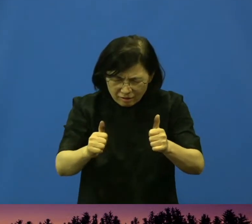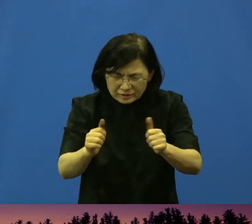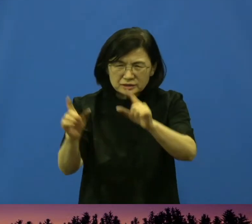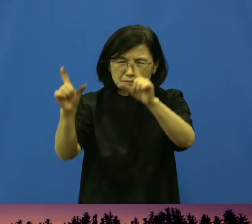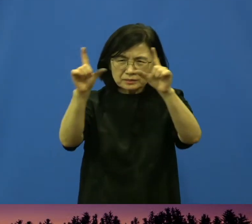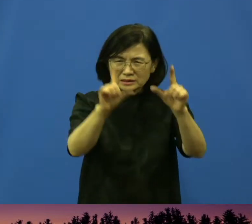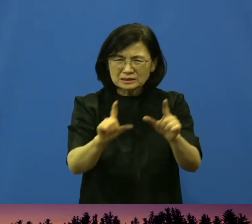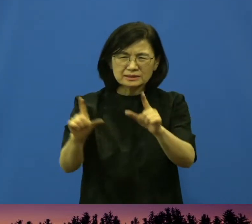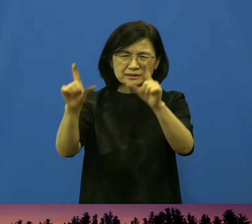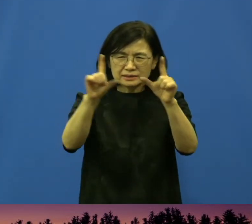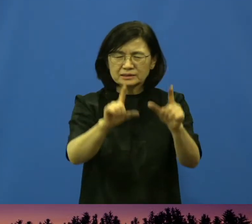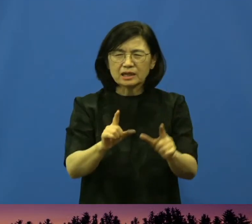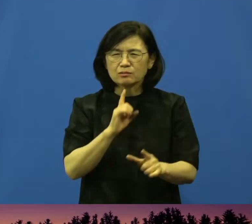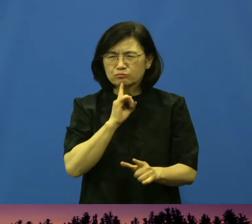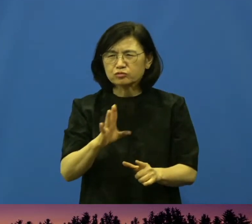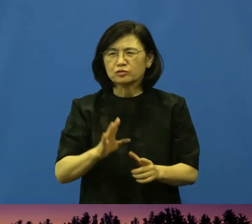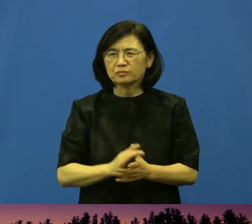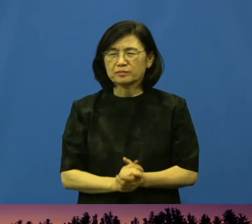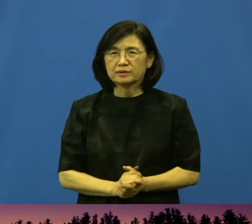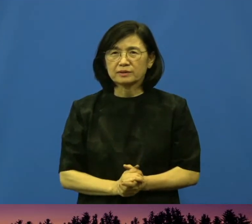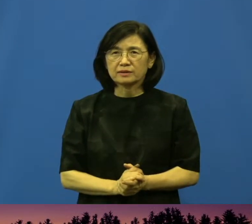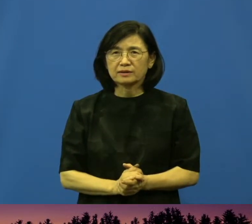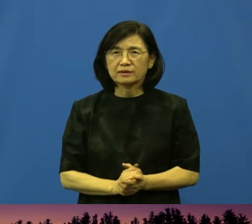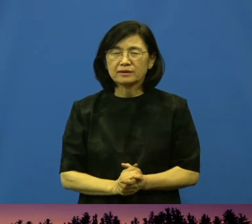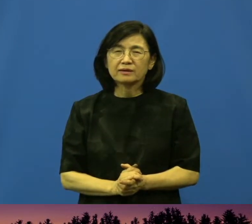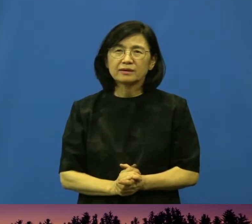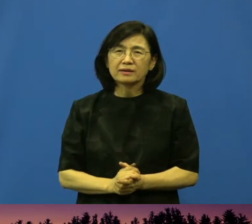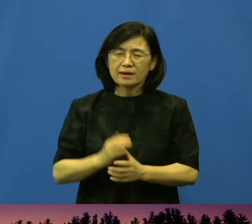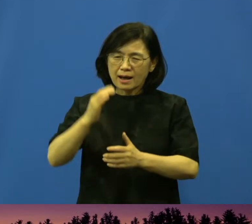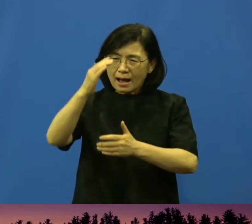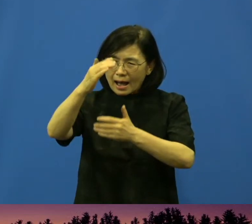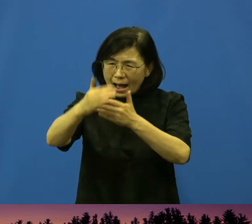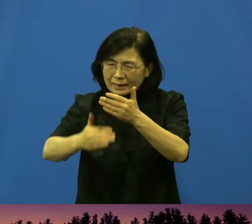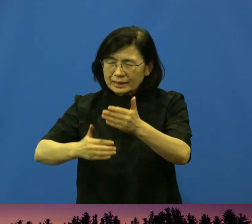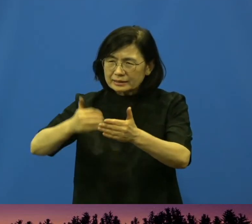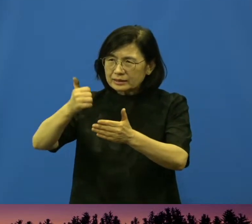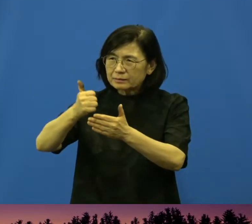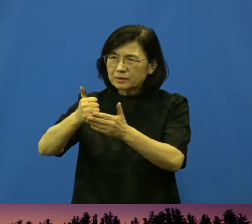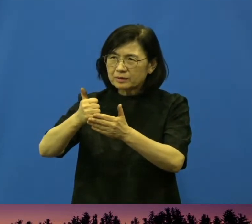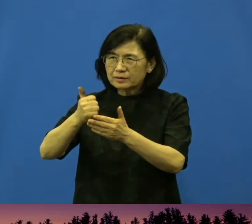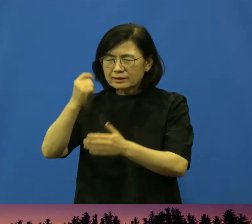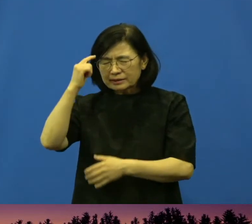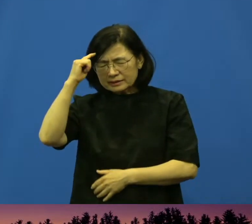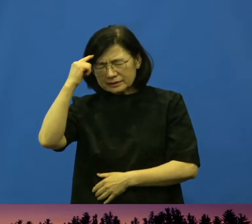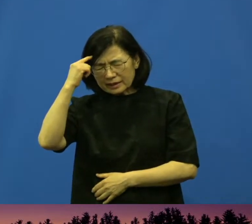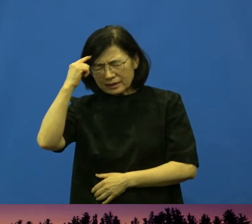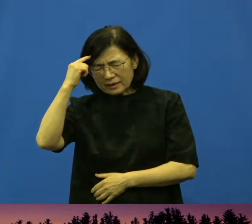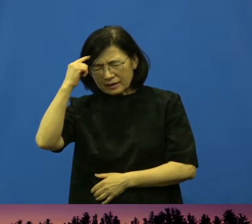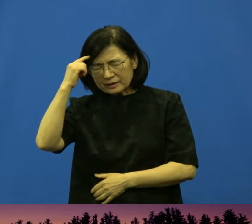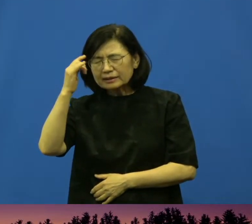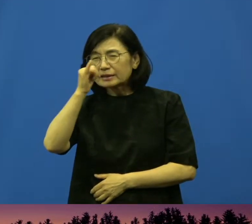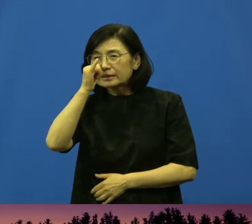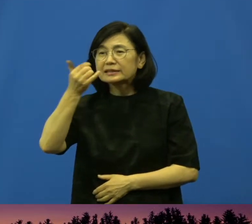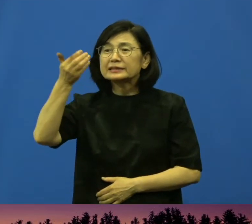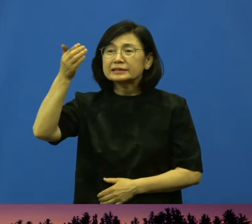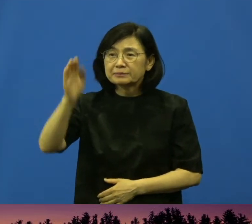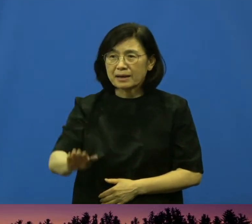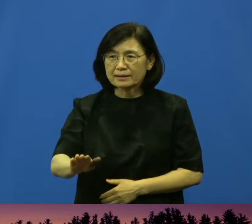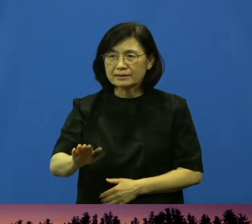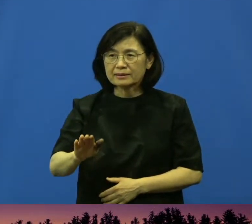하나님을 의식하지 않은 건 아니에요. 의식을 했어요. 그런데 그의 삶은 앞만 보고 한